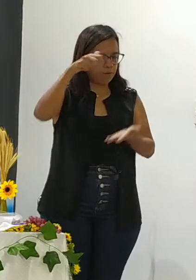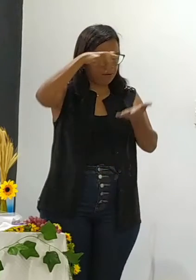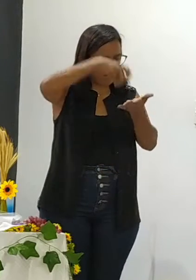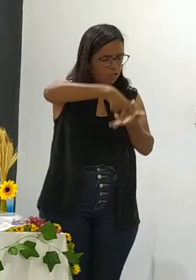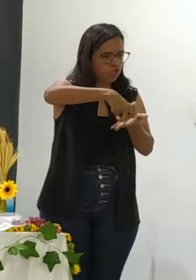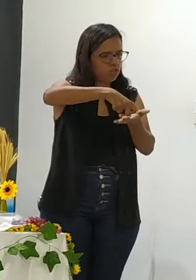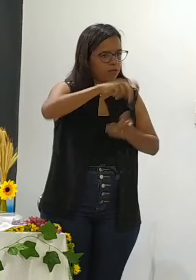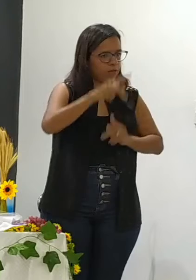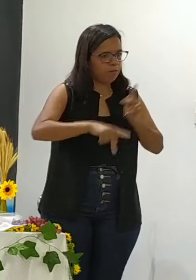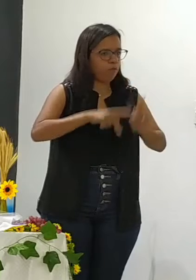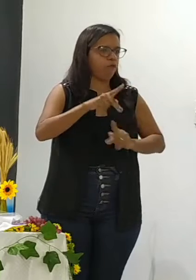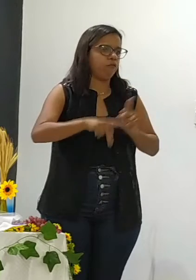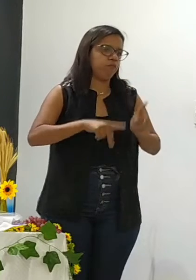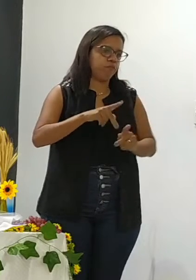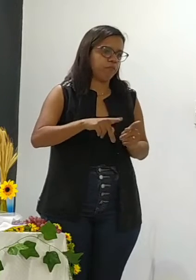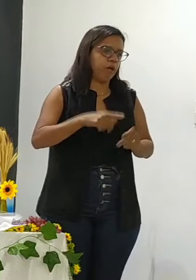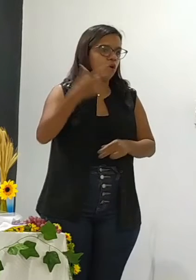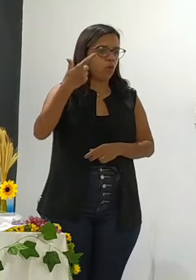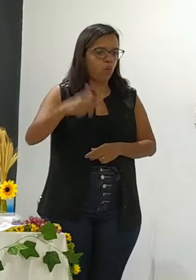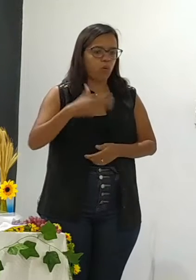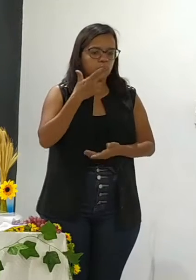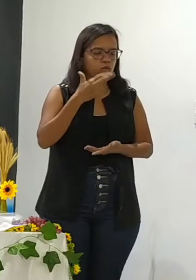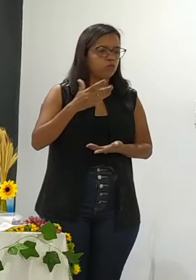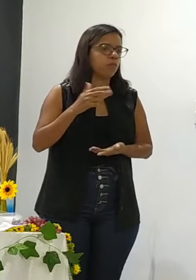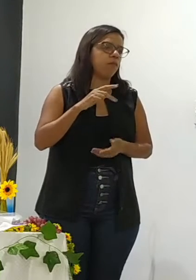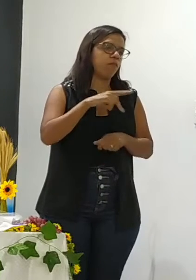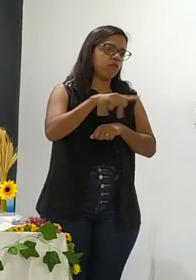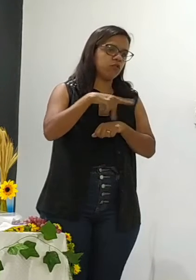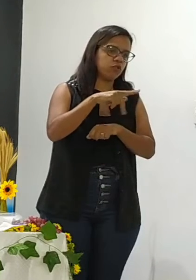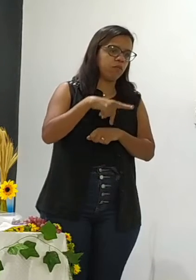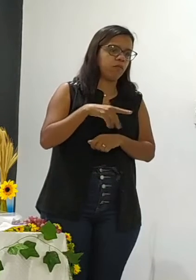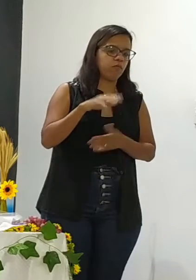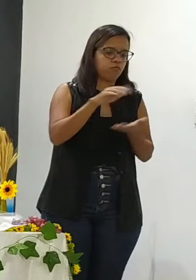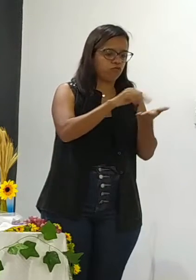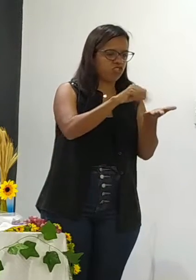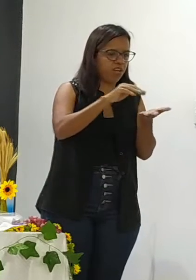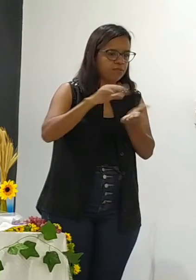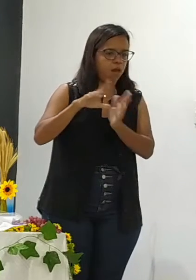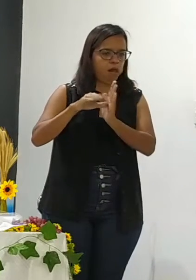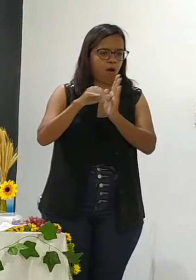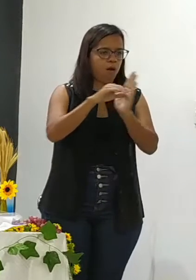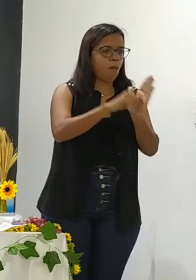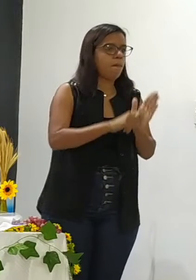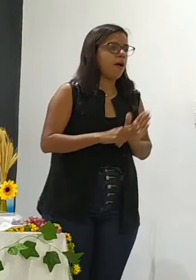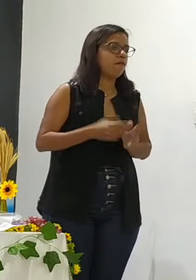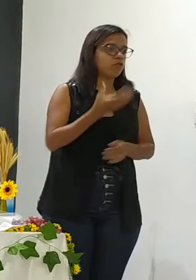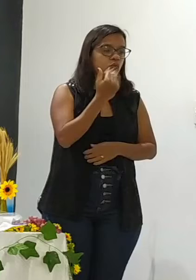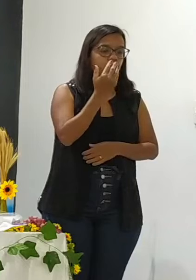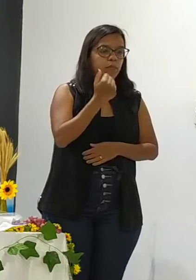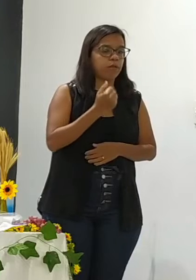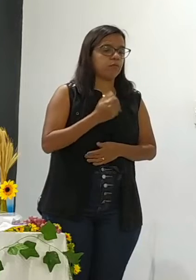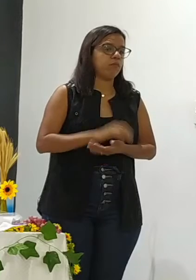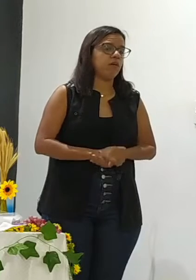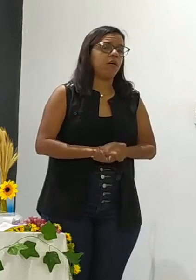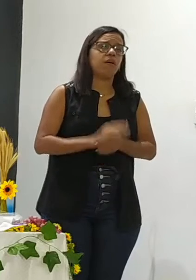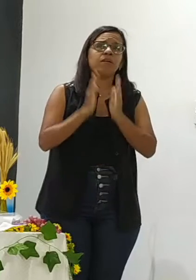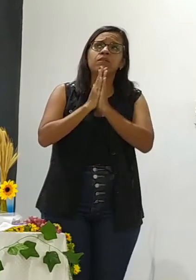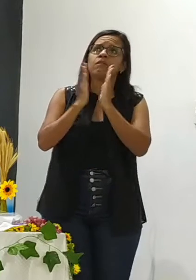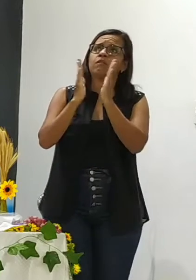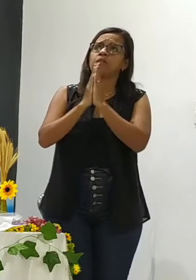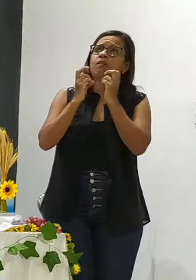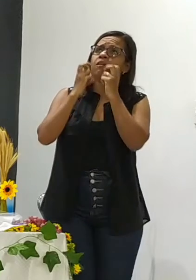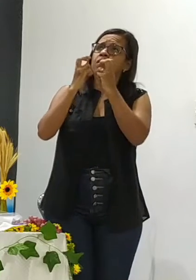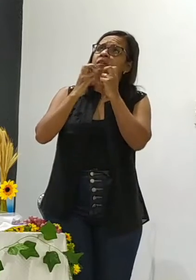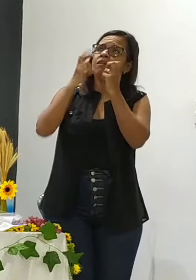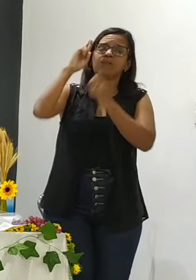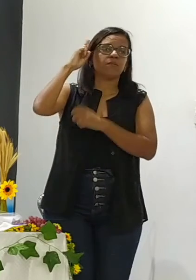outros povos estrangeiros viessem, levassem seus alimentos, que estragassem com tudo. Aí eles clamavam ao Senhor e Deus